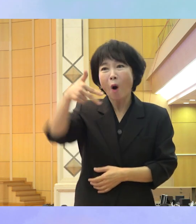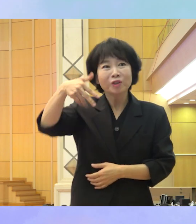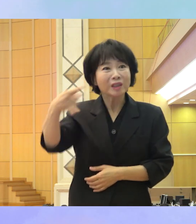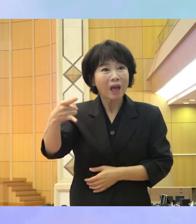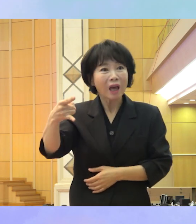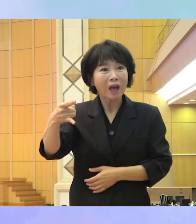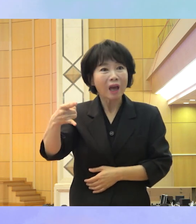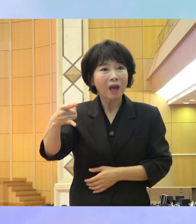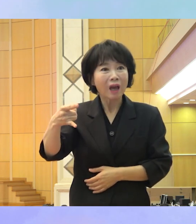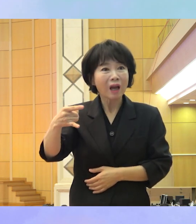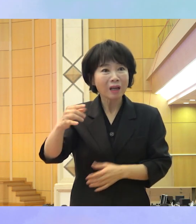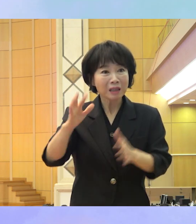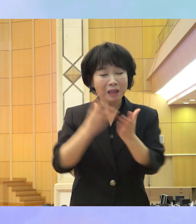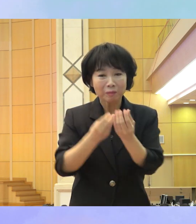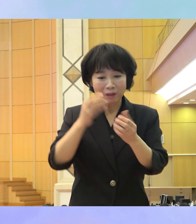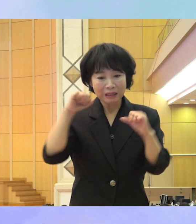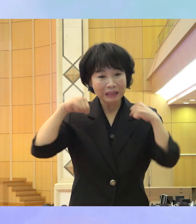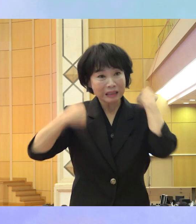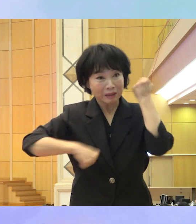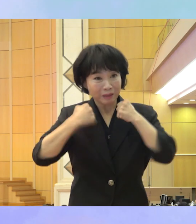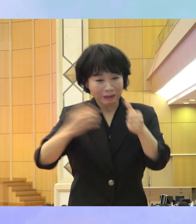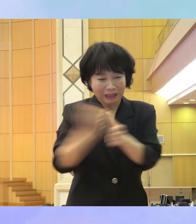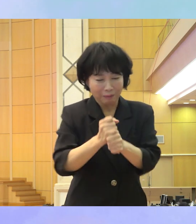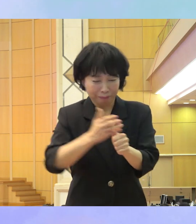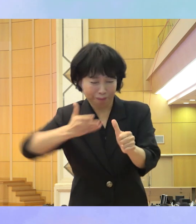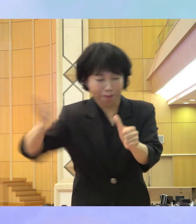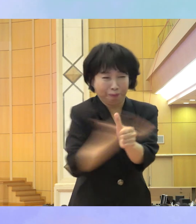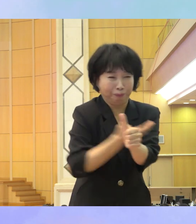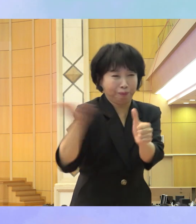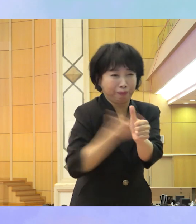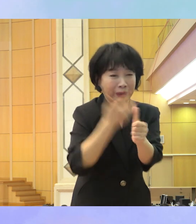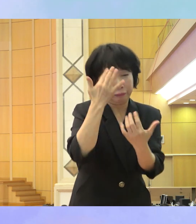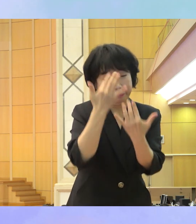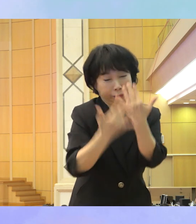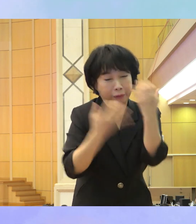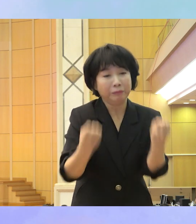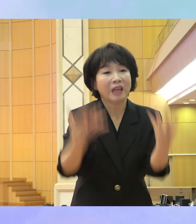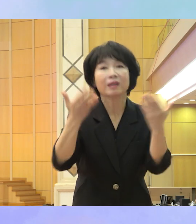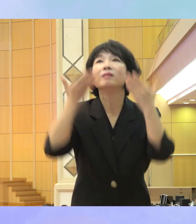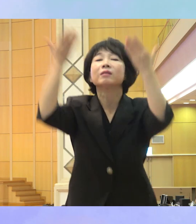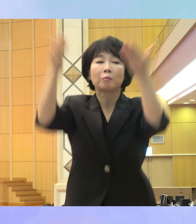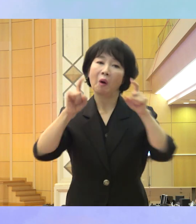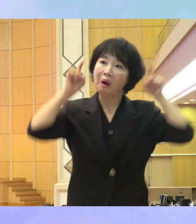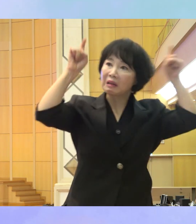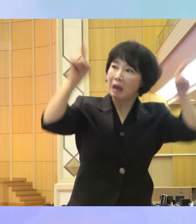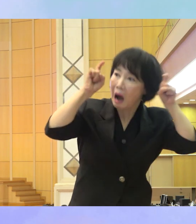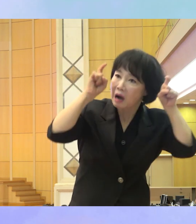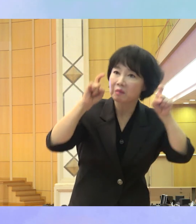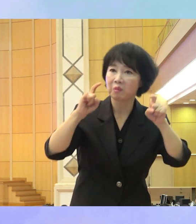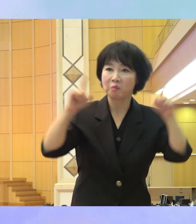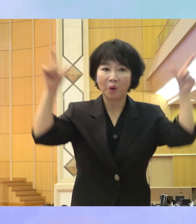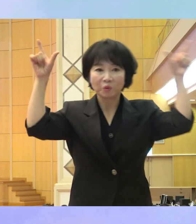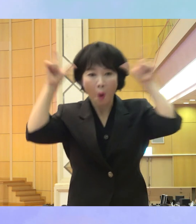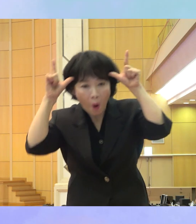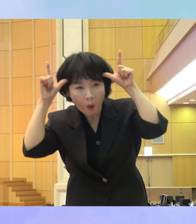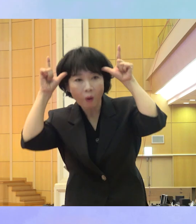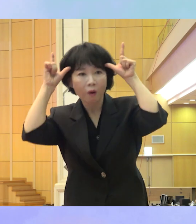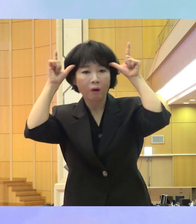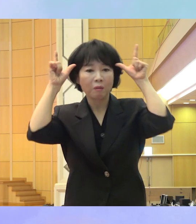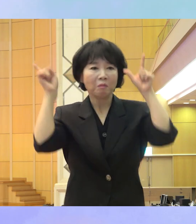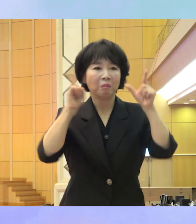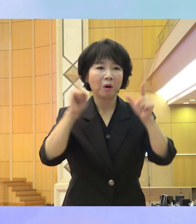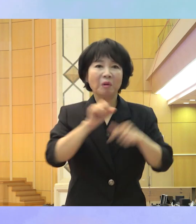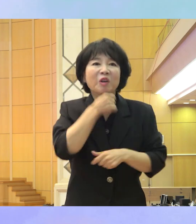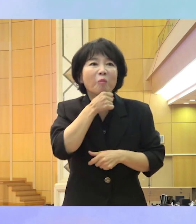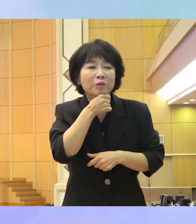짐승을 제물로 드려서 제사를 드리는 것인데 양이든지 아니면 송아지든지